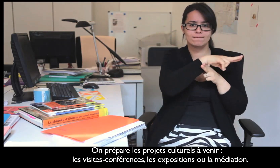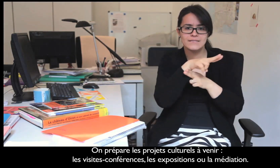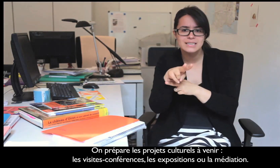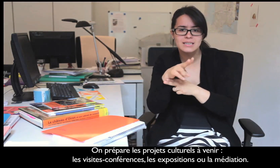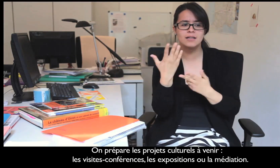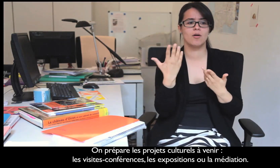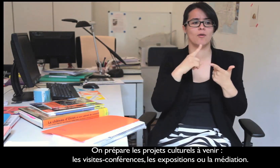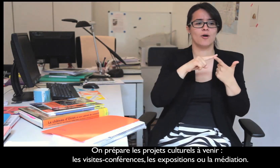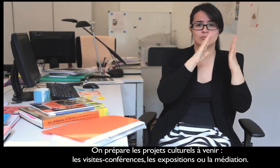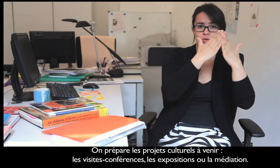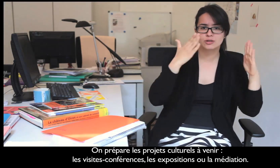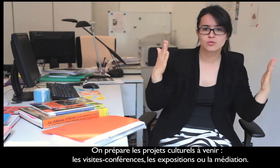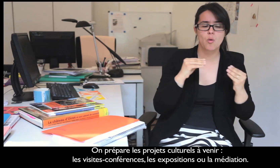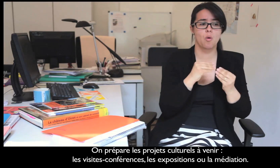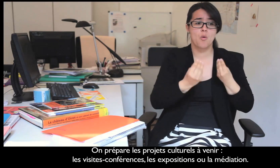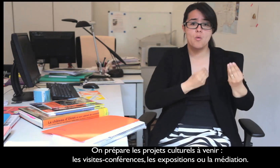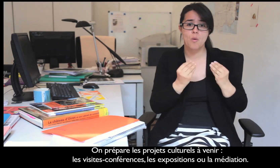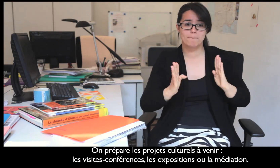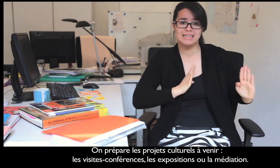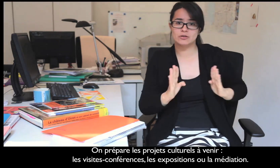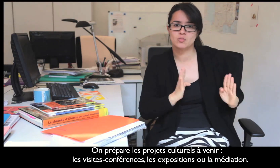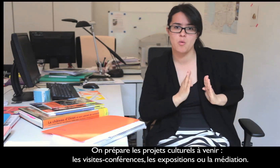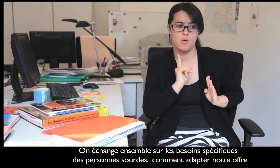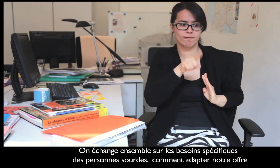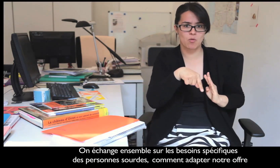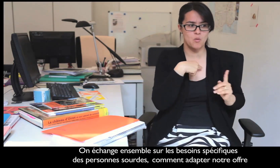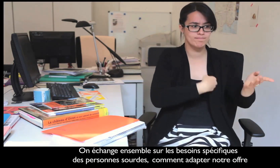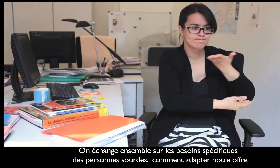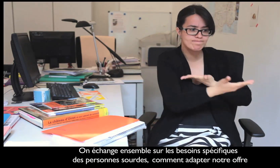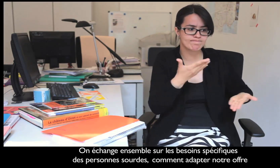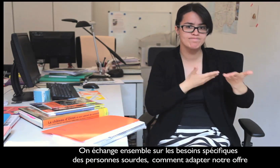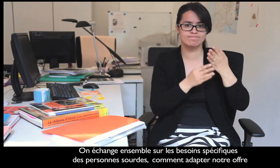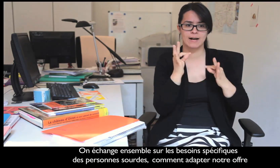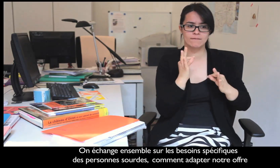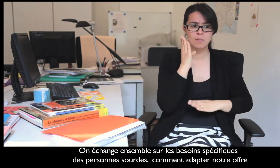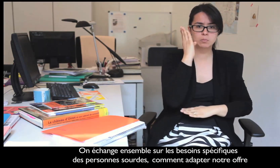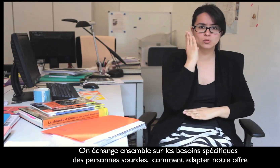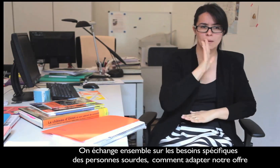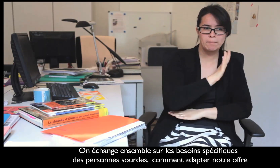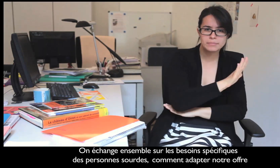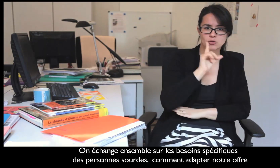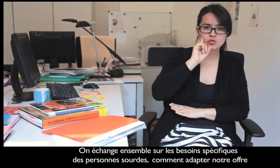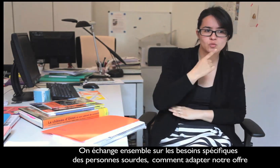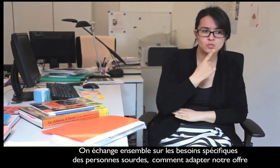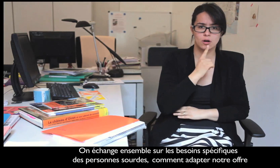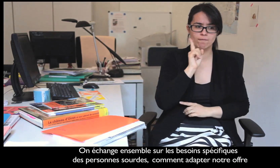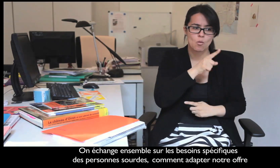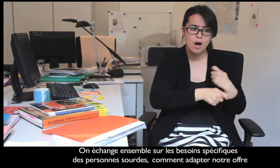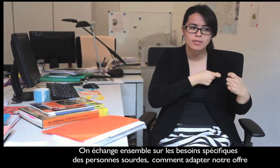conférences, les expositions ou la médiation. On échange ensemble sur les besoins spécifiques des personnes sourdes, comment